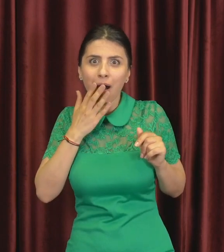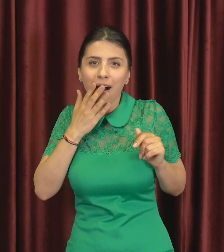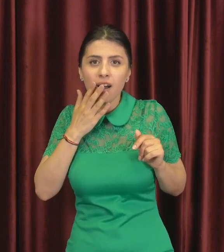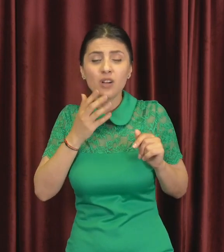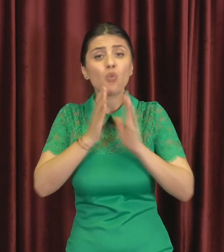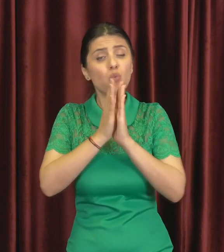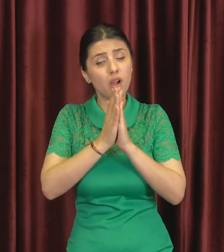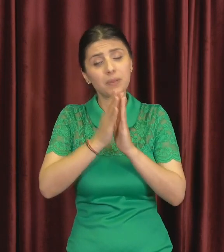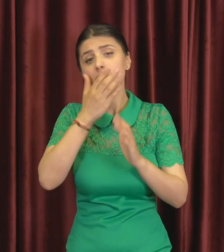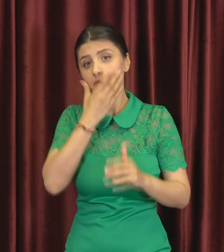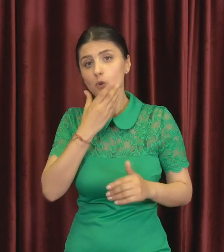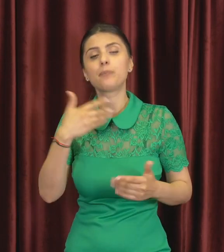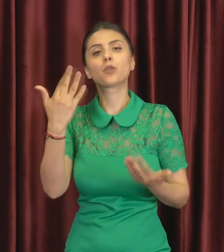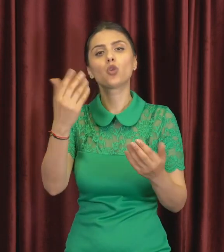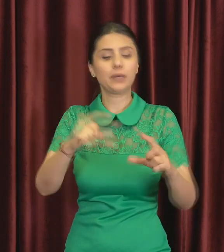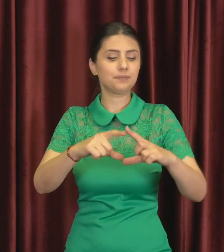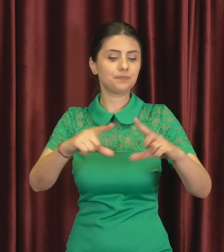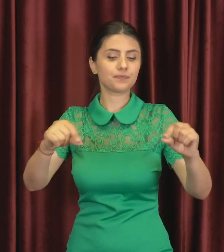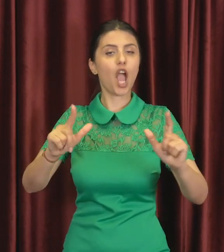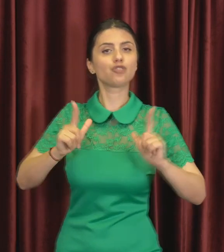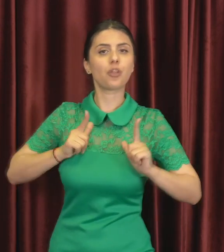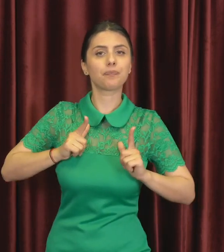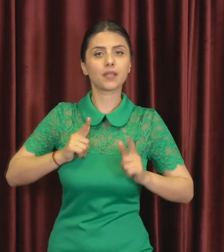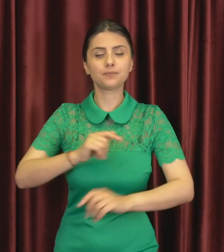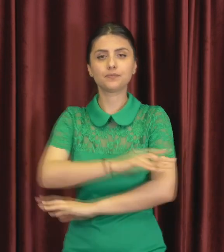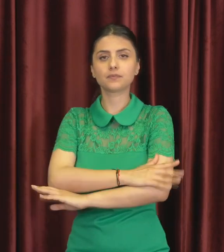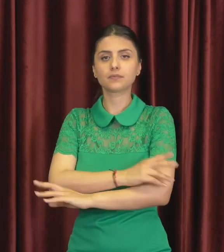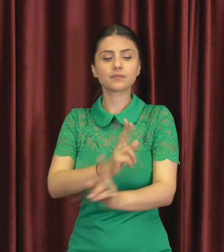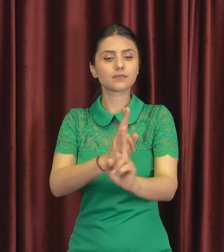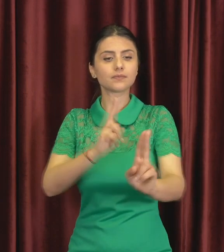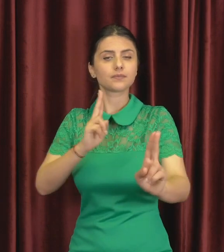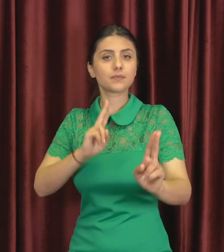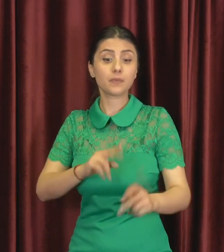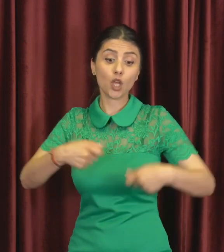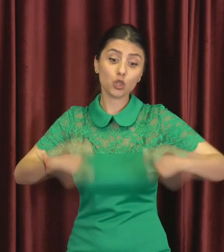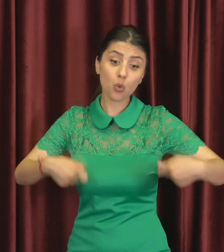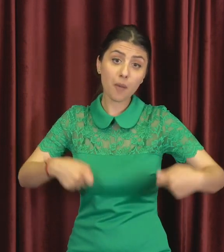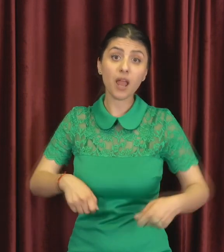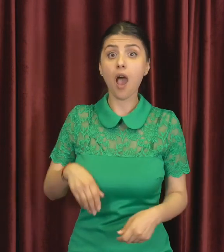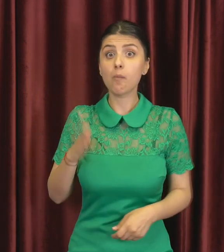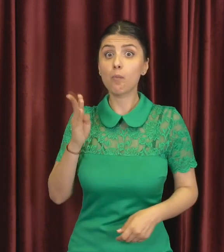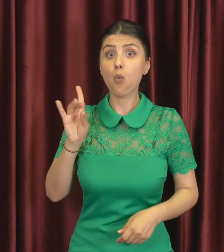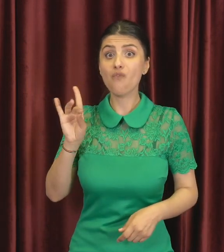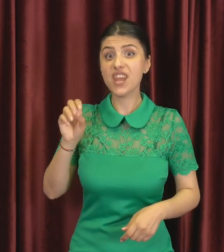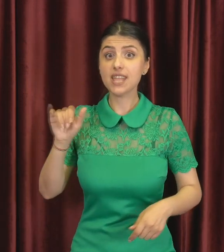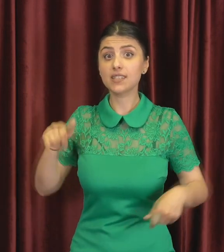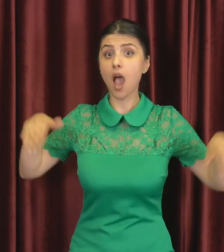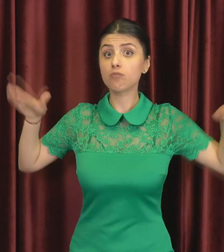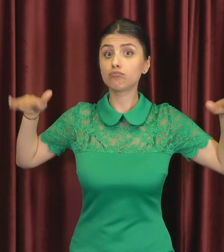Rugămintea este să luați un număr de ordine și să așteptați să vă vină rândul, îi spuse doamna bufniță, care se ocupa de înscrieri,